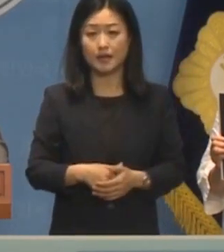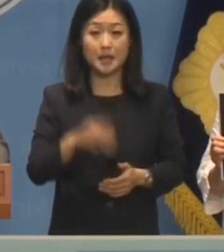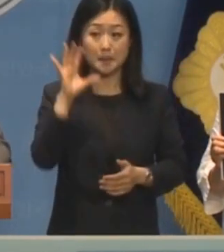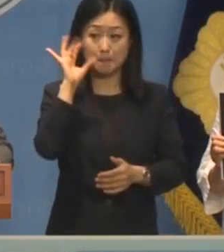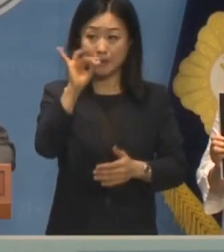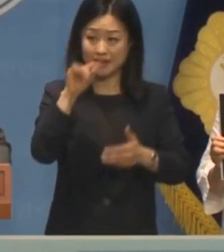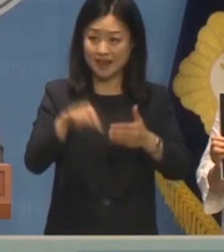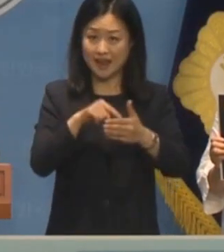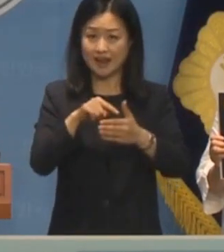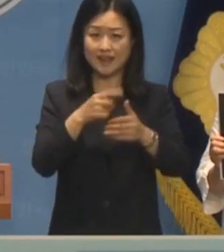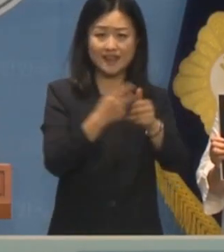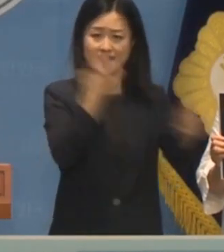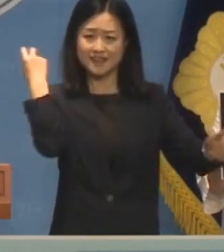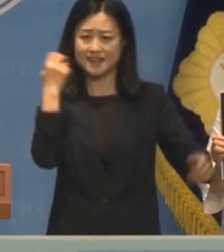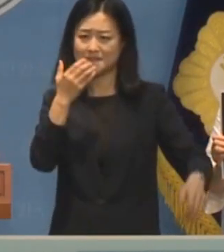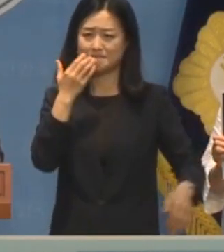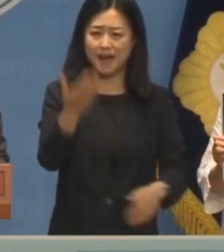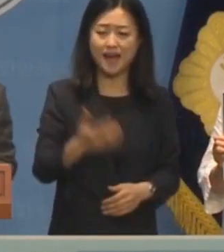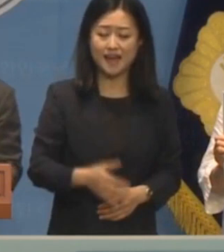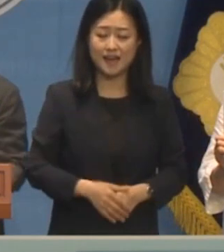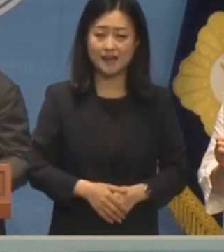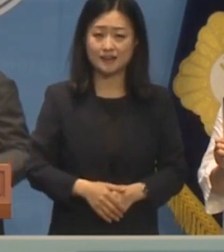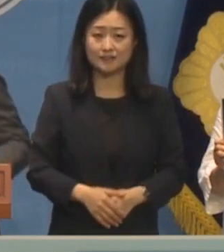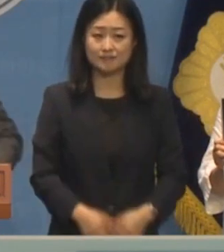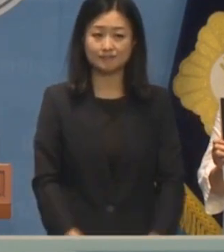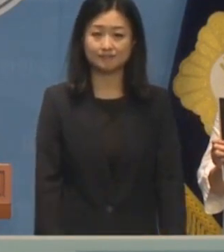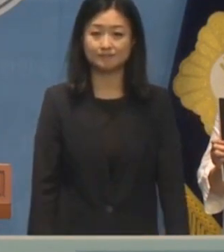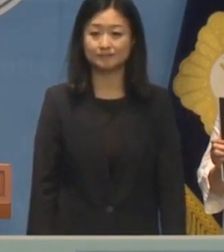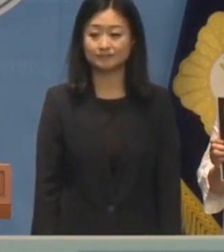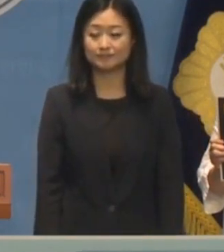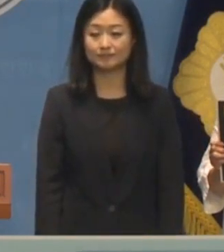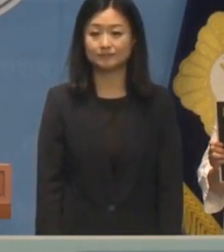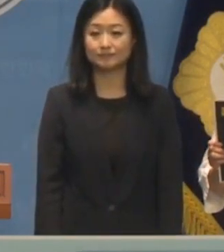안에 끝장내겠습니다. 이상입니다.